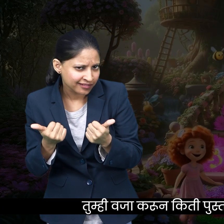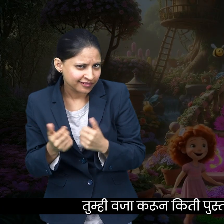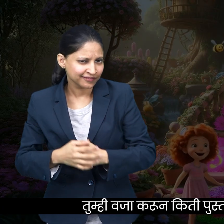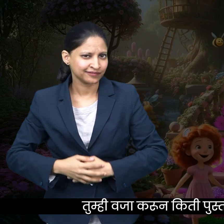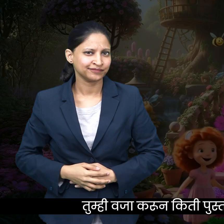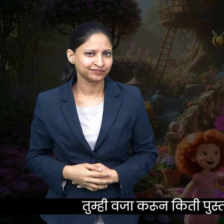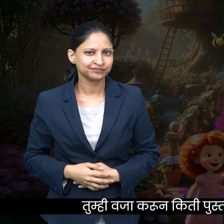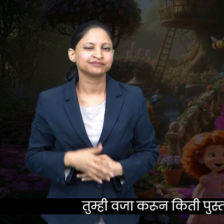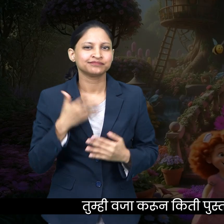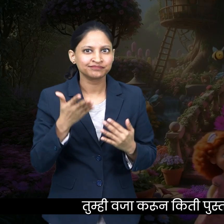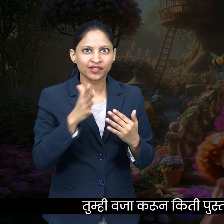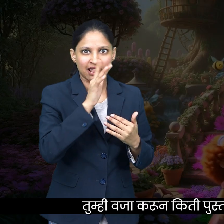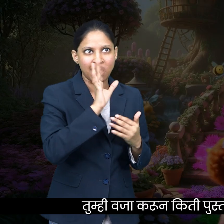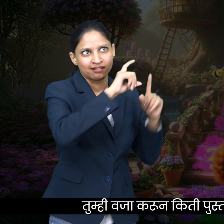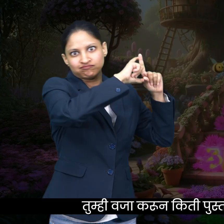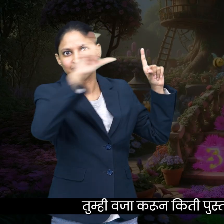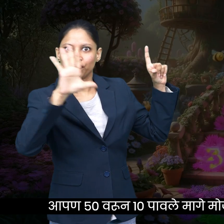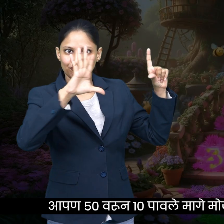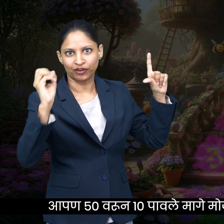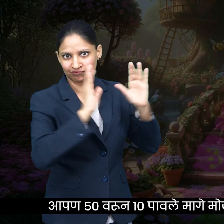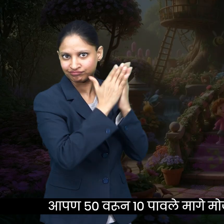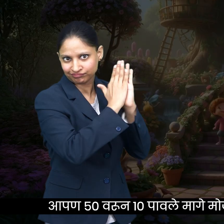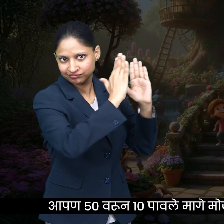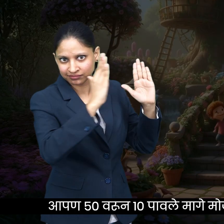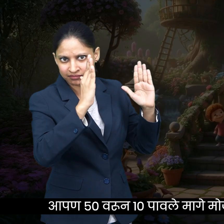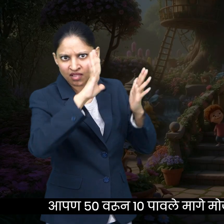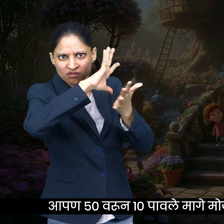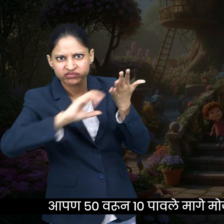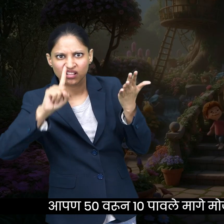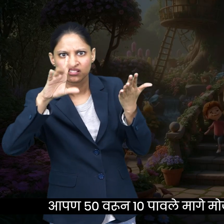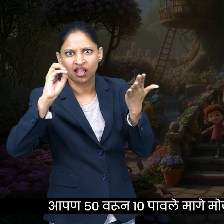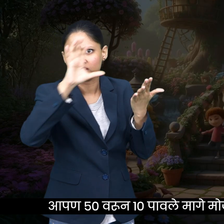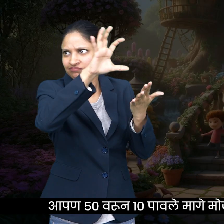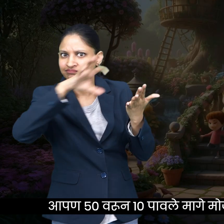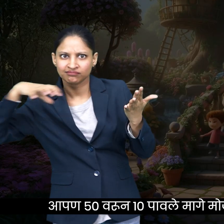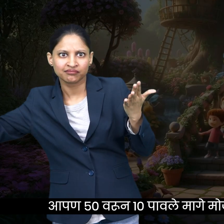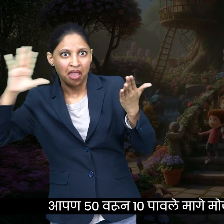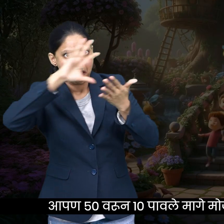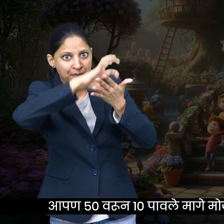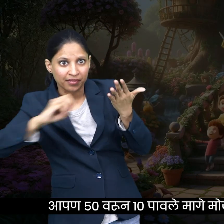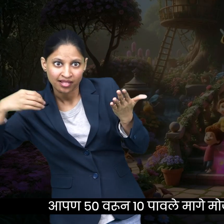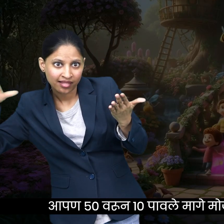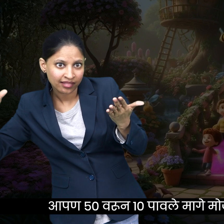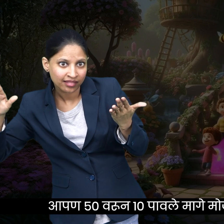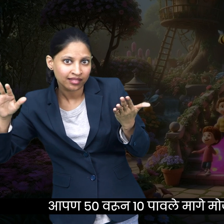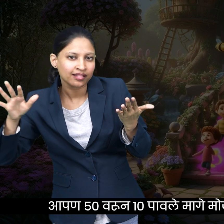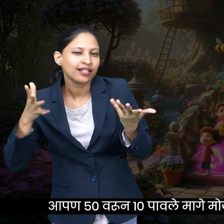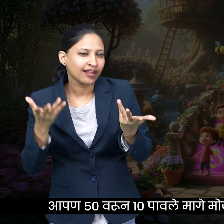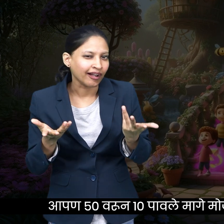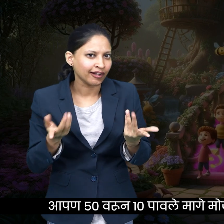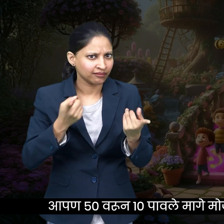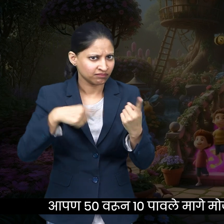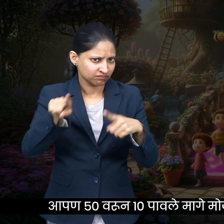अजूनही आहेत ते शोधू शकता का? आपण 50 वरून 10 पावले मागे मोजू, कारण